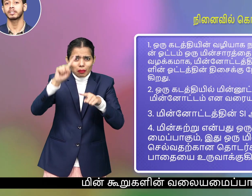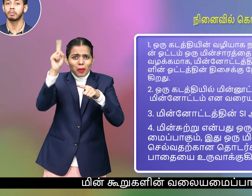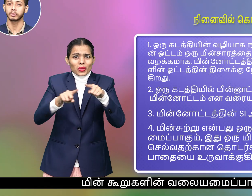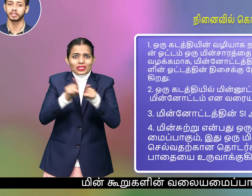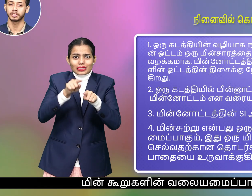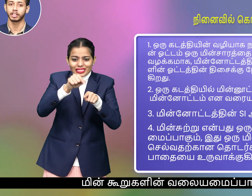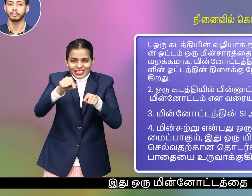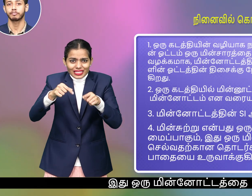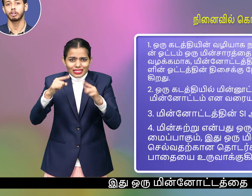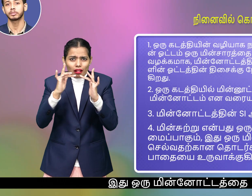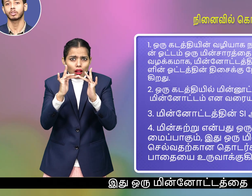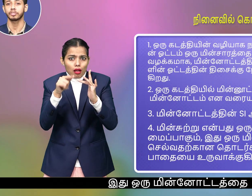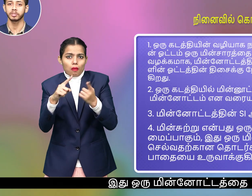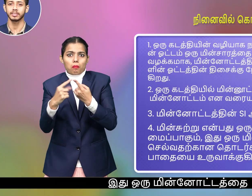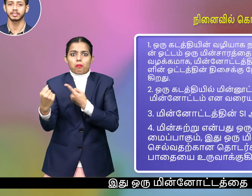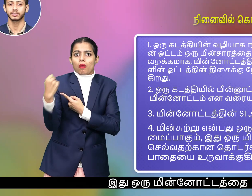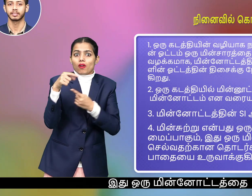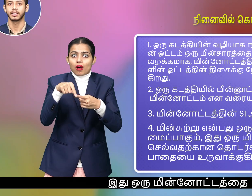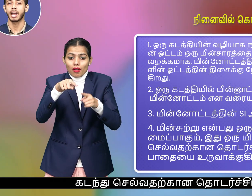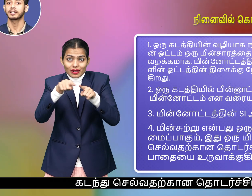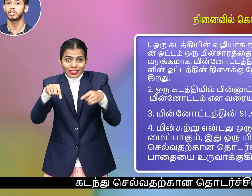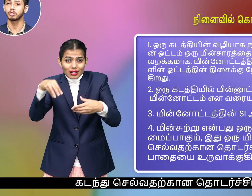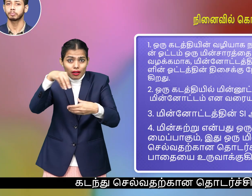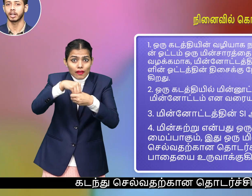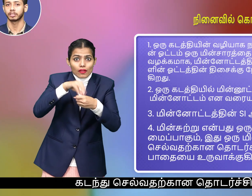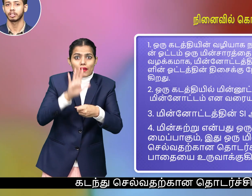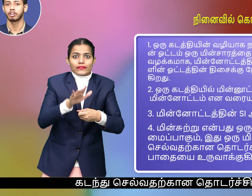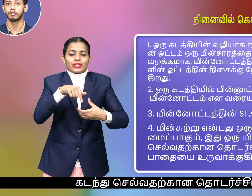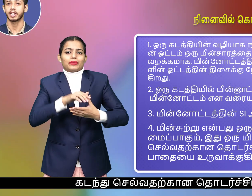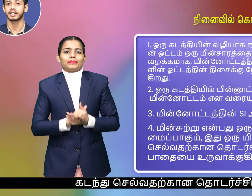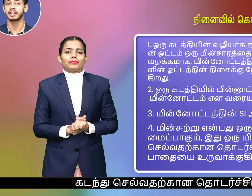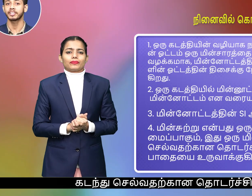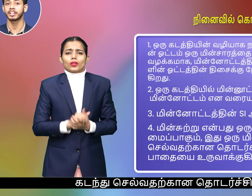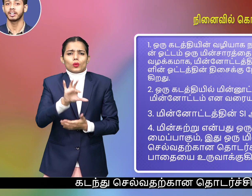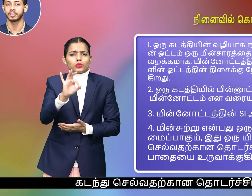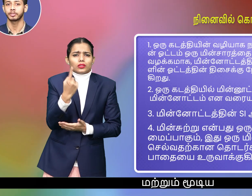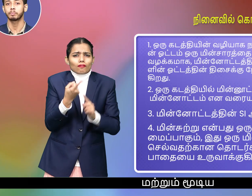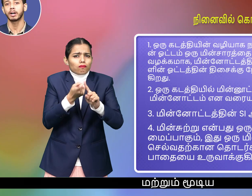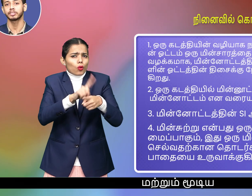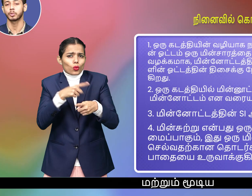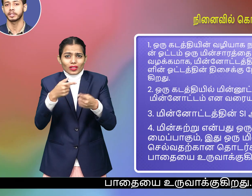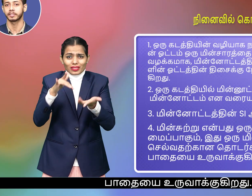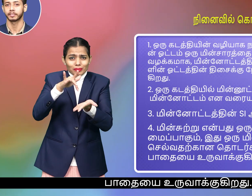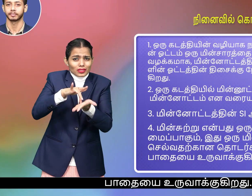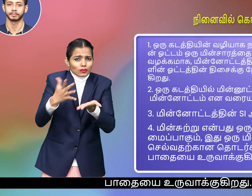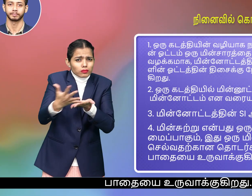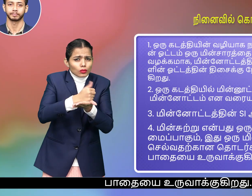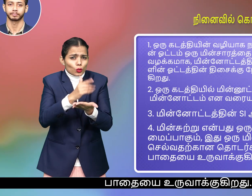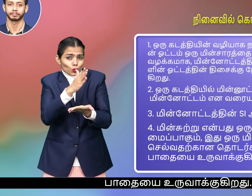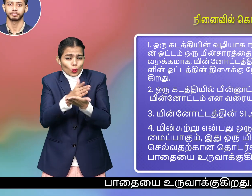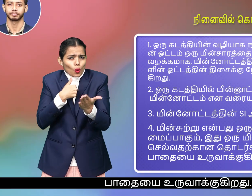மின்கூறுகளின் வலையமைப்பாகும். இது ஒரு மின்னோட்டத்தை கடந்து செல்வதற்கான தொடர்ச்சியான மற்றும் மூடிய